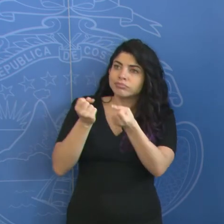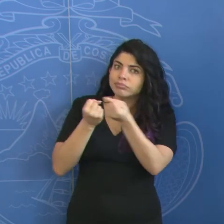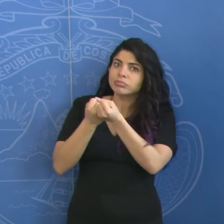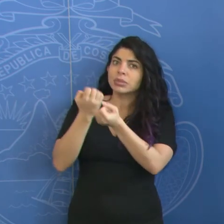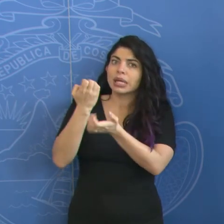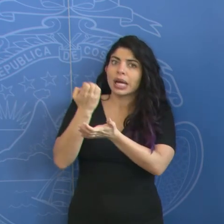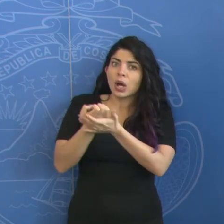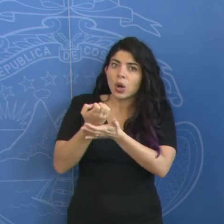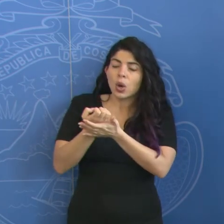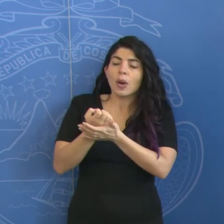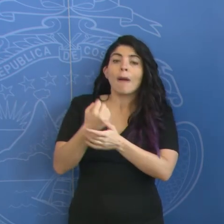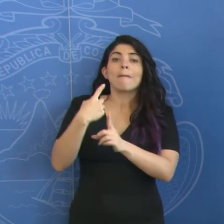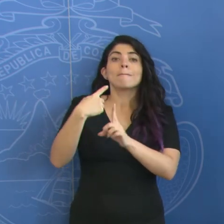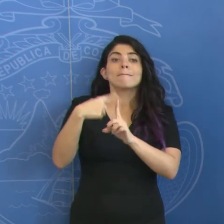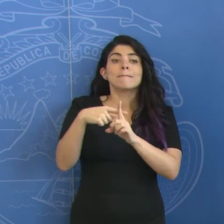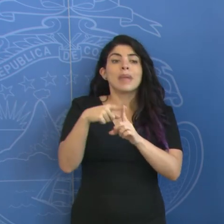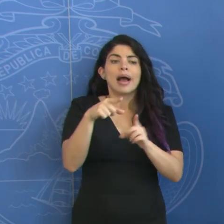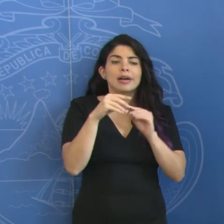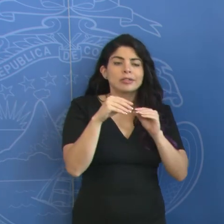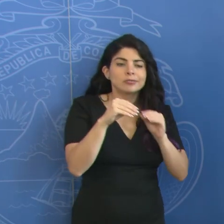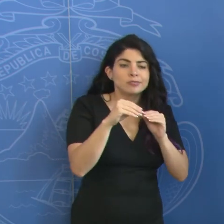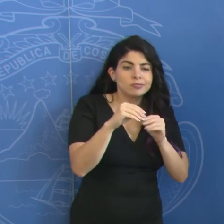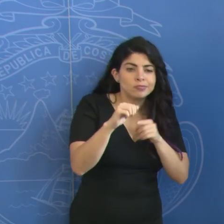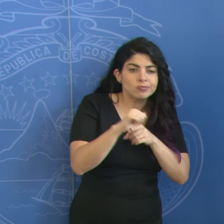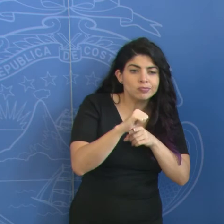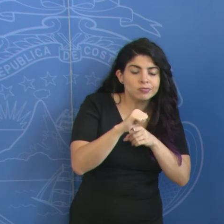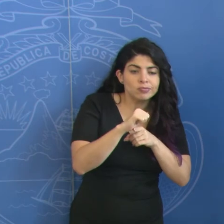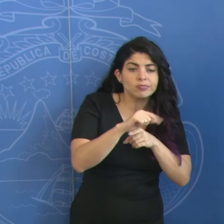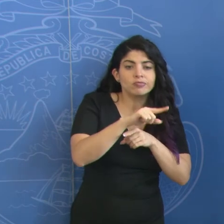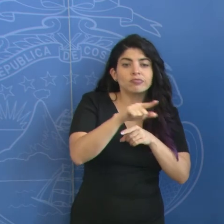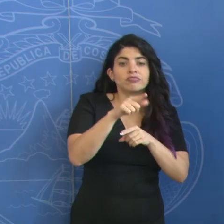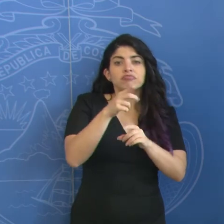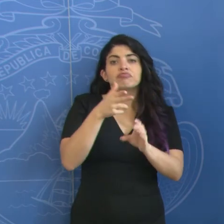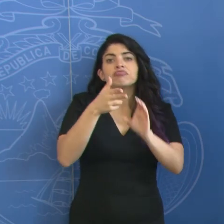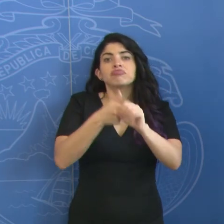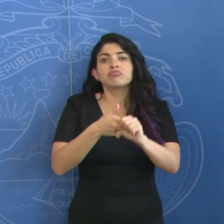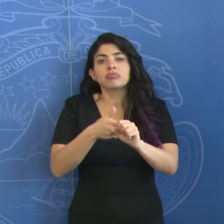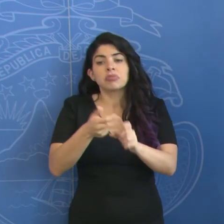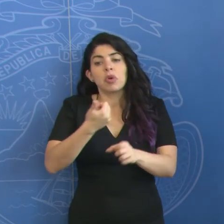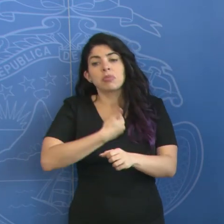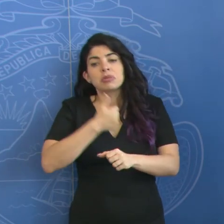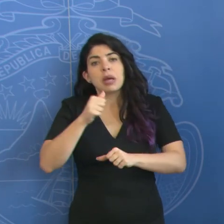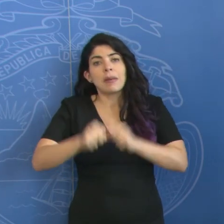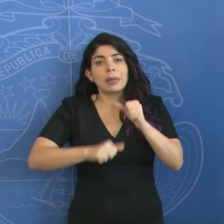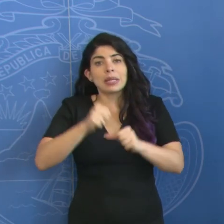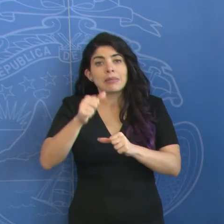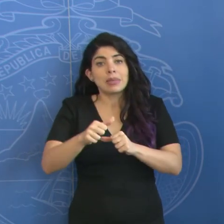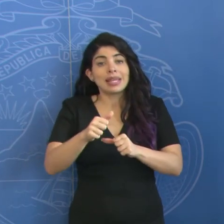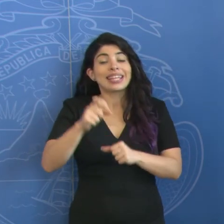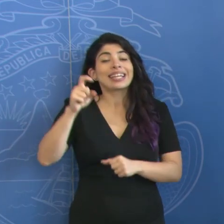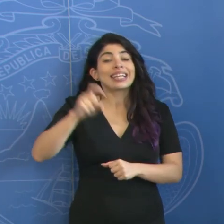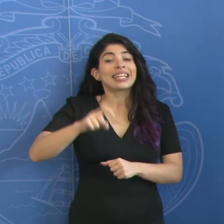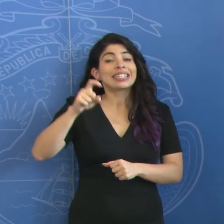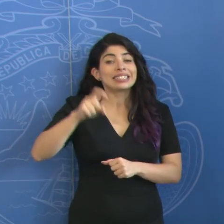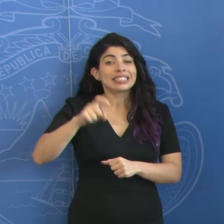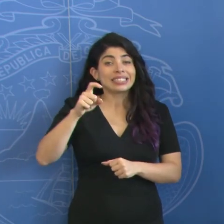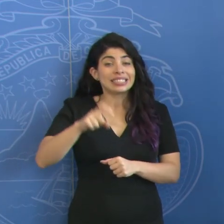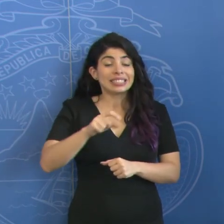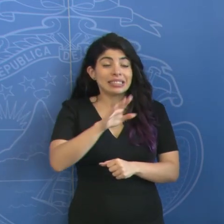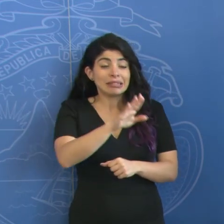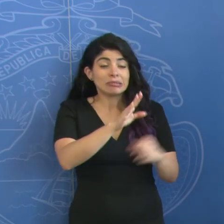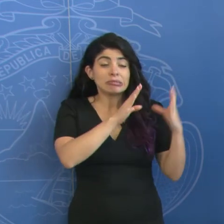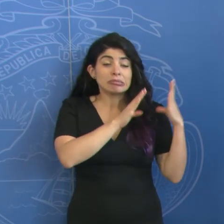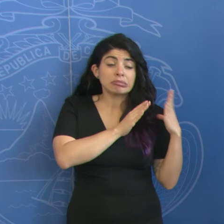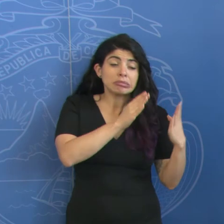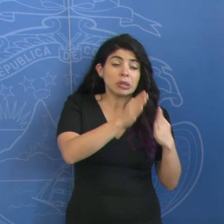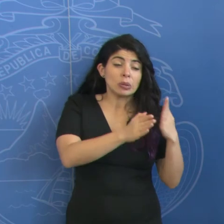económico, o bien se capaciten o ingresen también a opciones de emprendedurismo, es necesario alivianar esa carga.